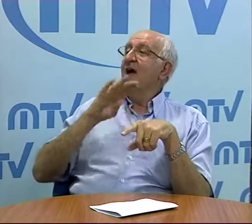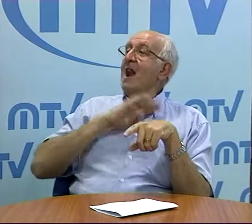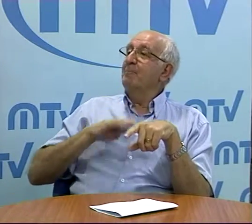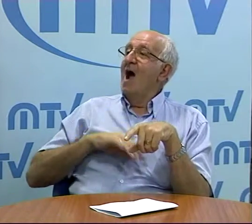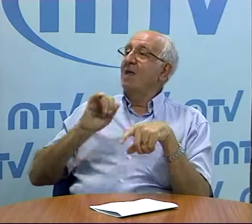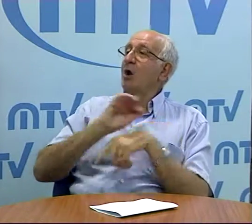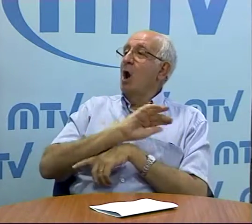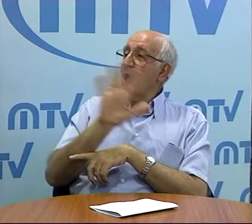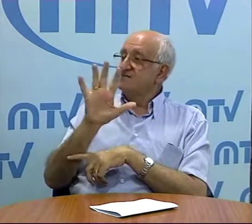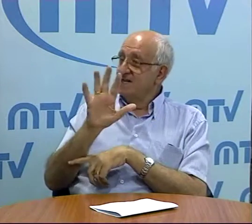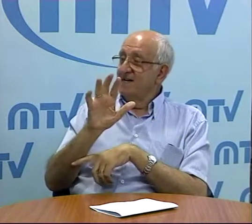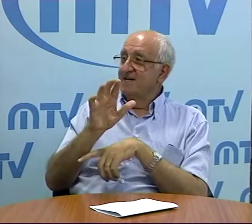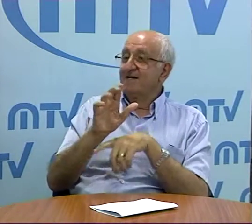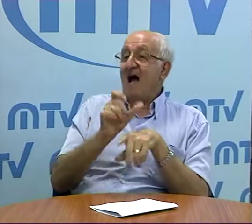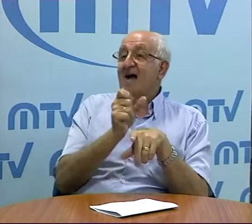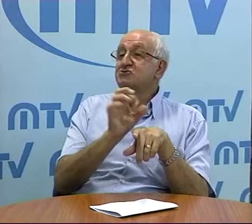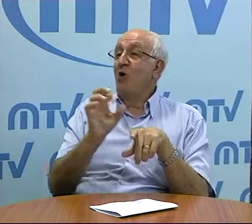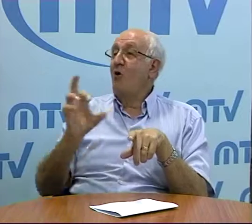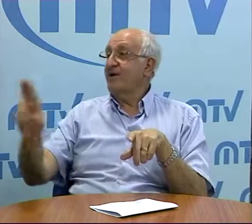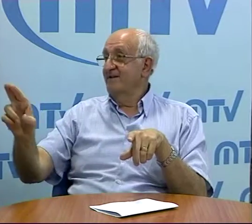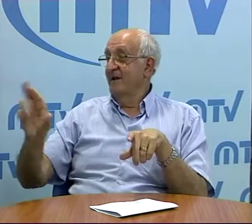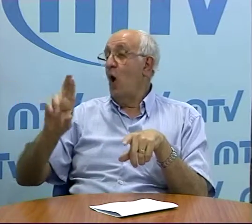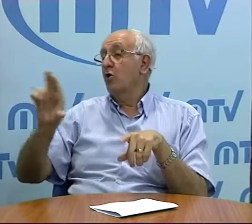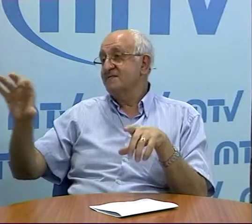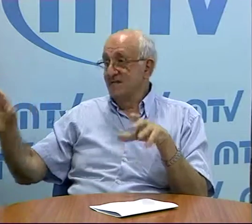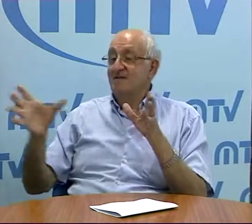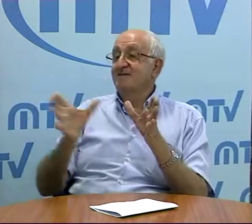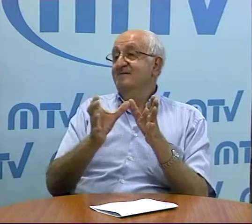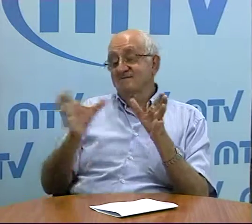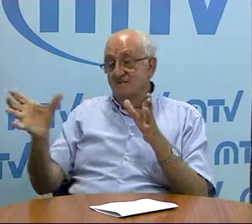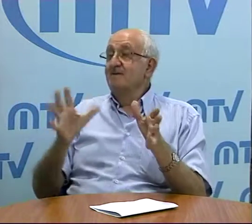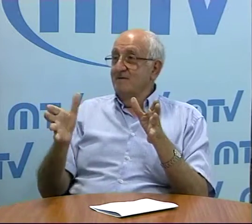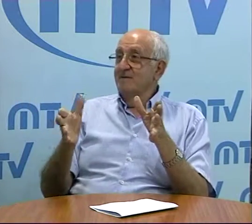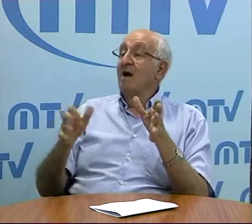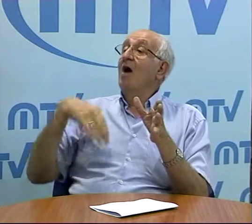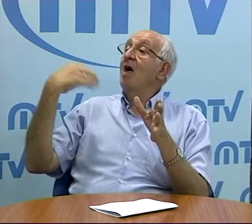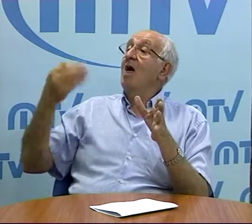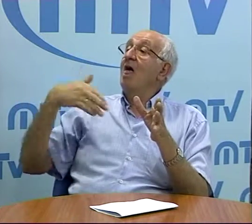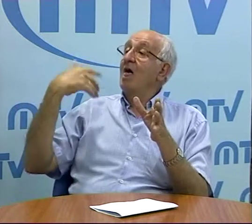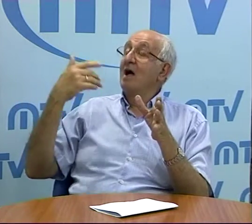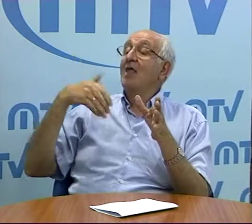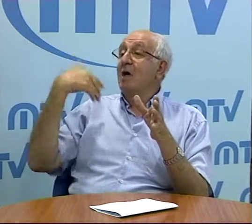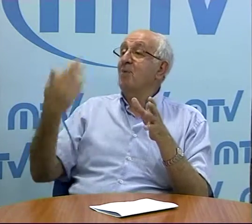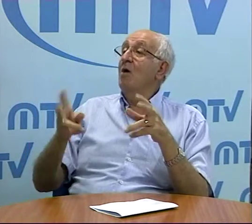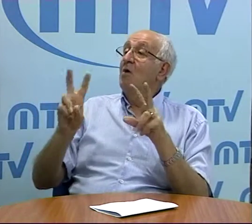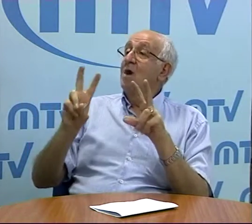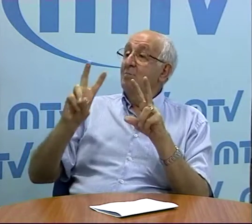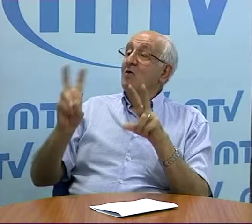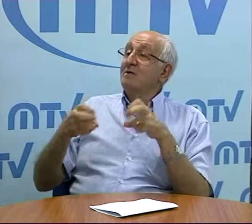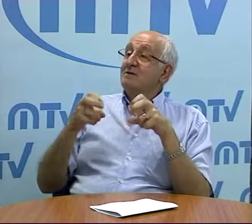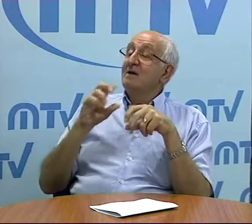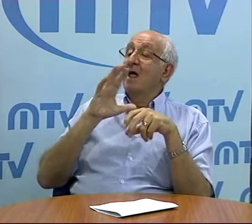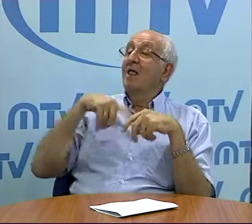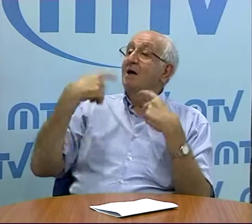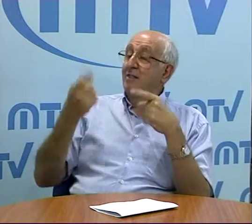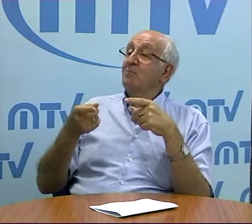Asociación de Sordos de Caravaca, del Noroeste, que era ASOR, Noroeste, con lo cual la P faltaría las siglas, ¿no?